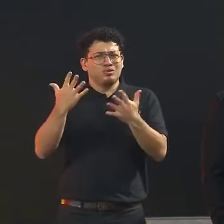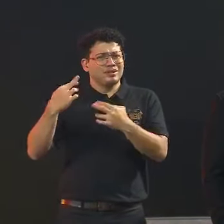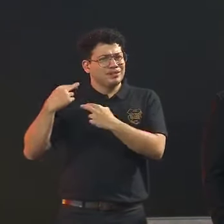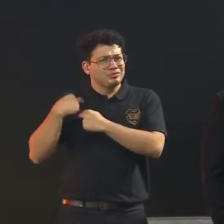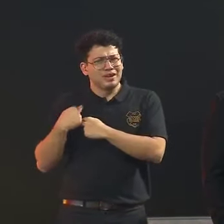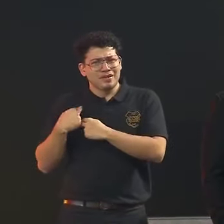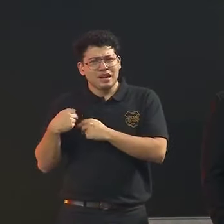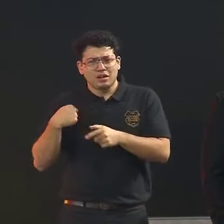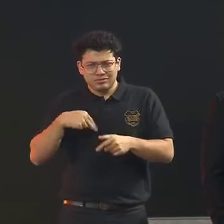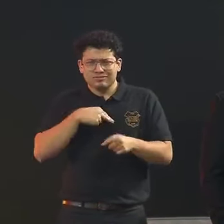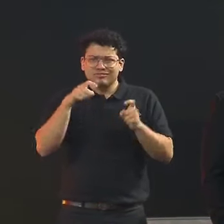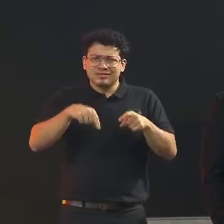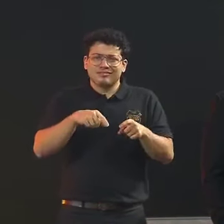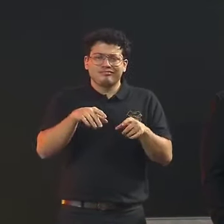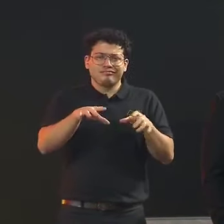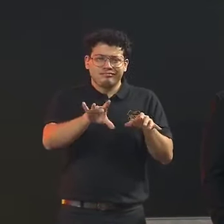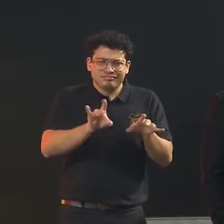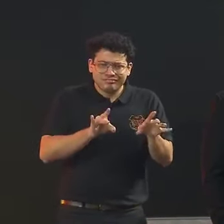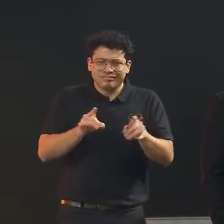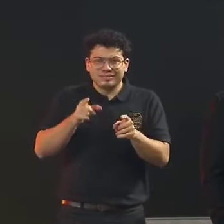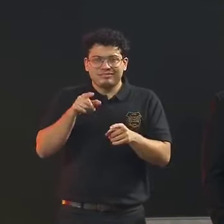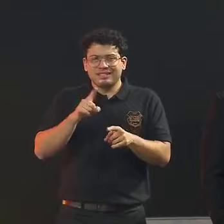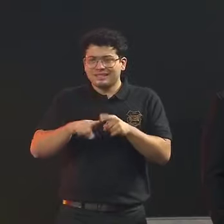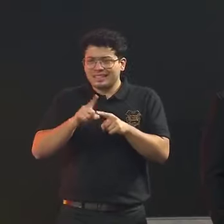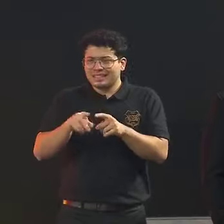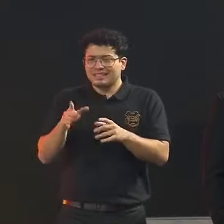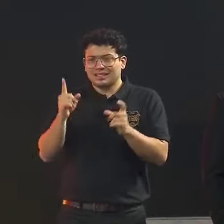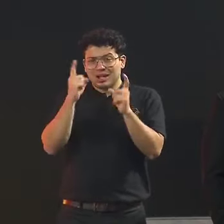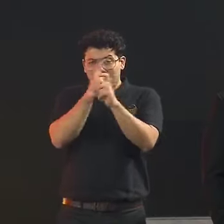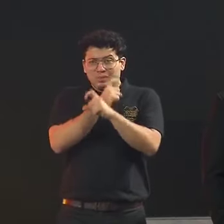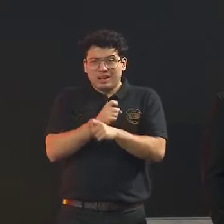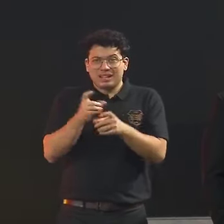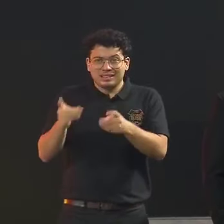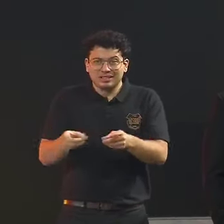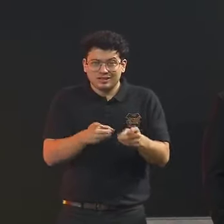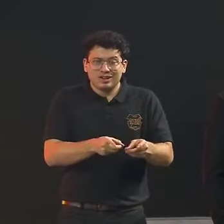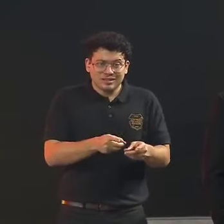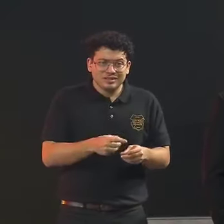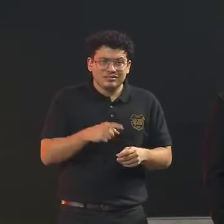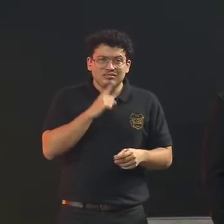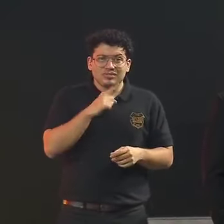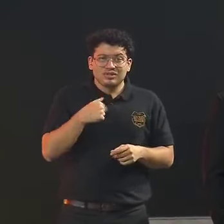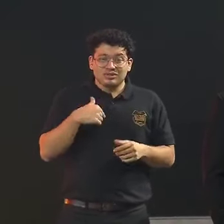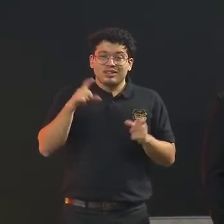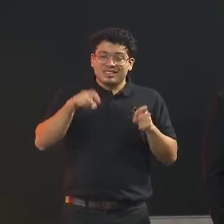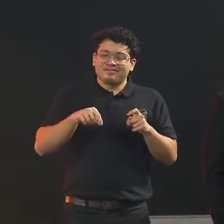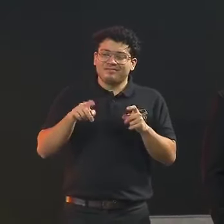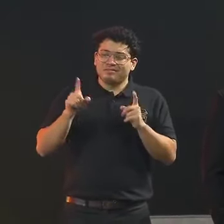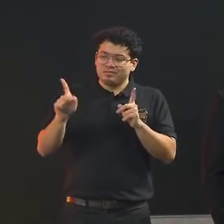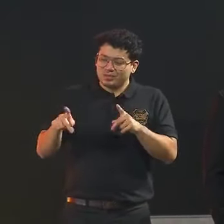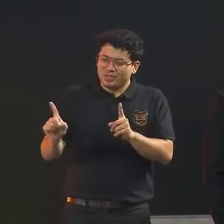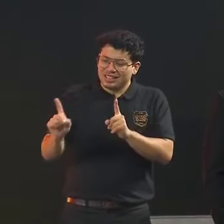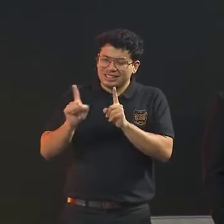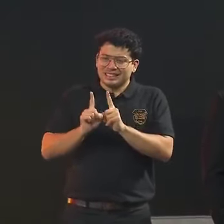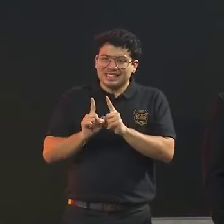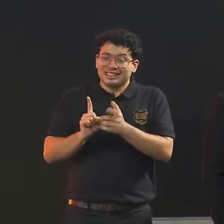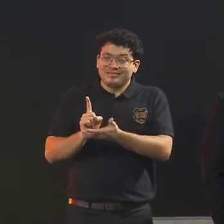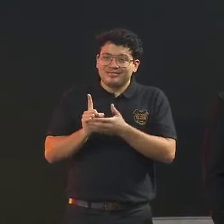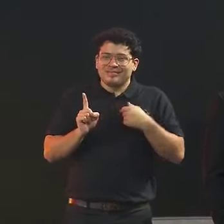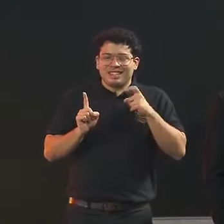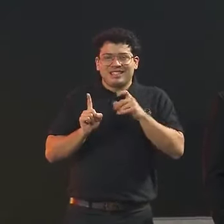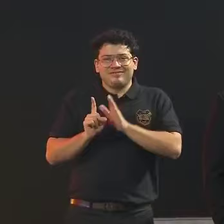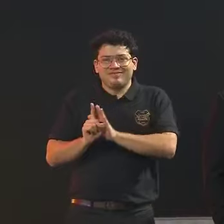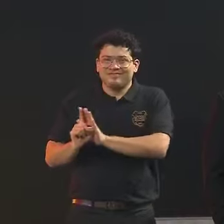tomar decisiones complicadas. Muchas veces tuve que despedirme de gente que yo mismo convencí de llegar a nuestro